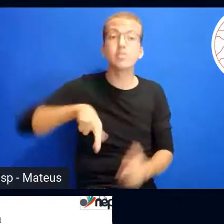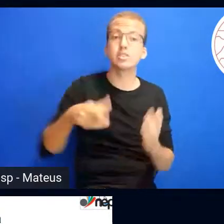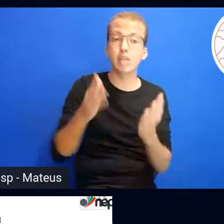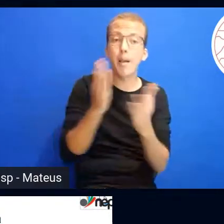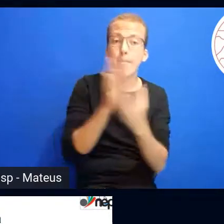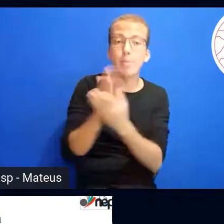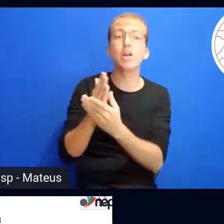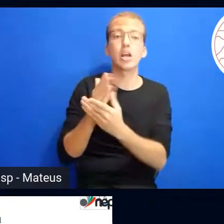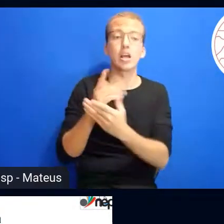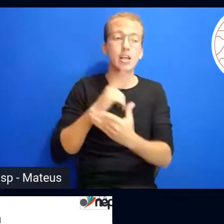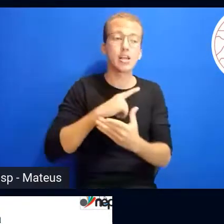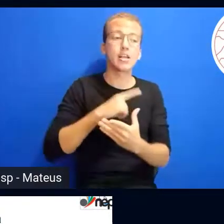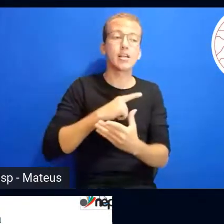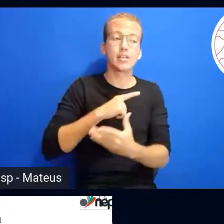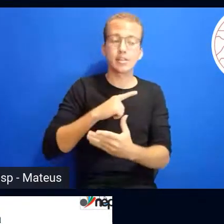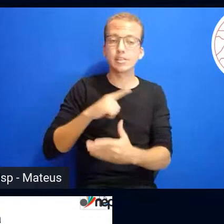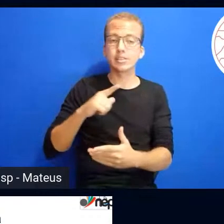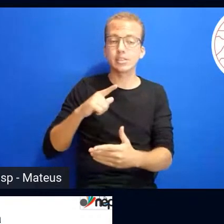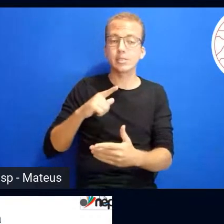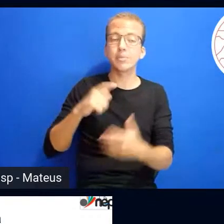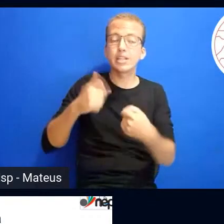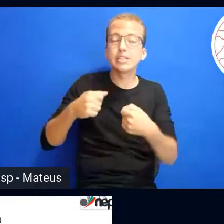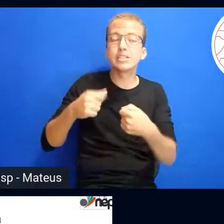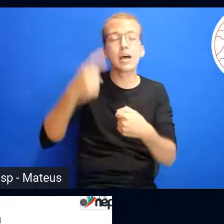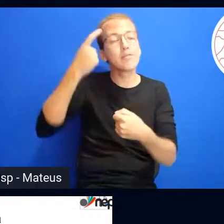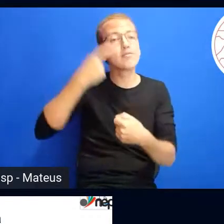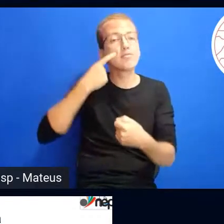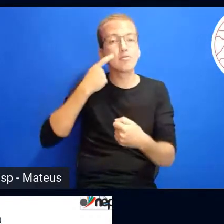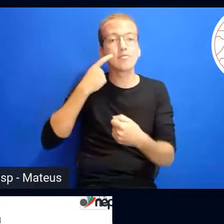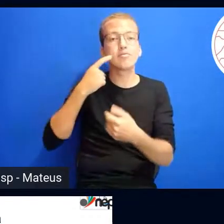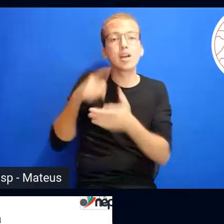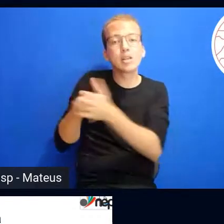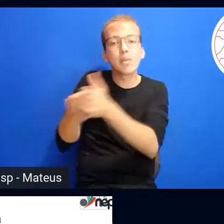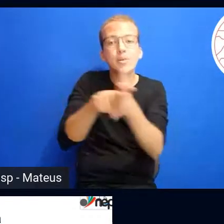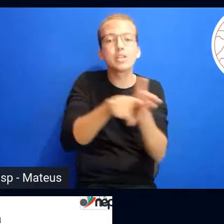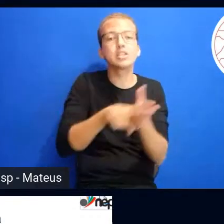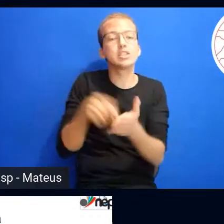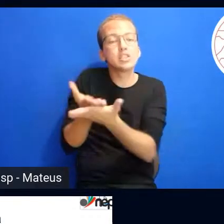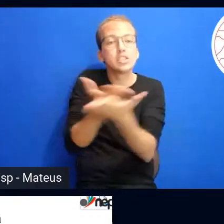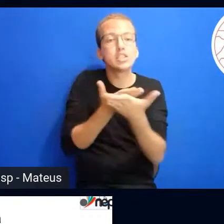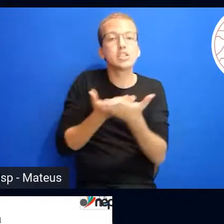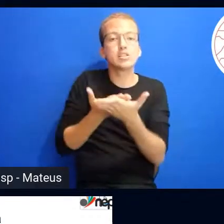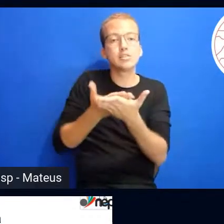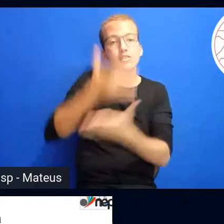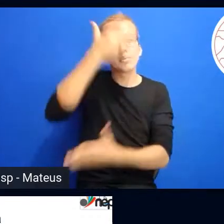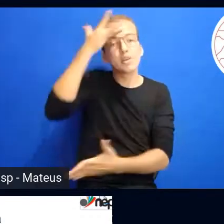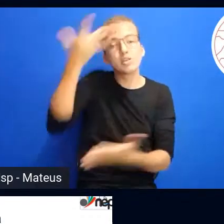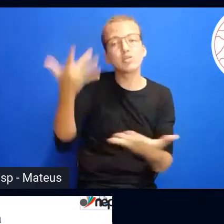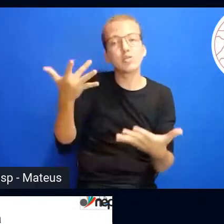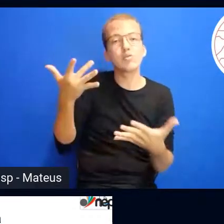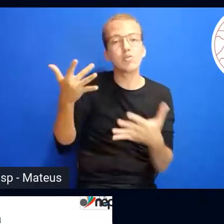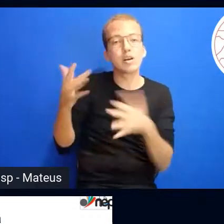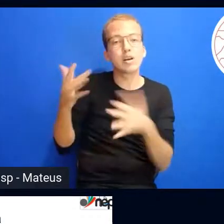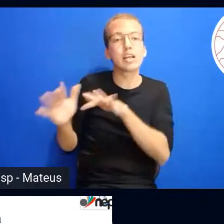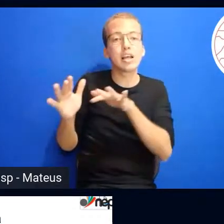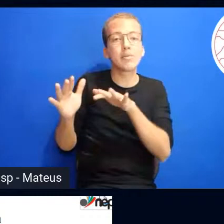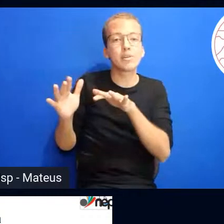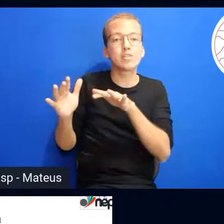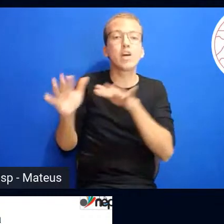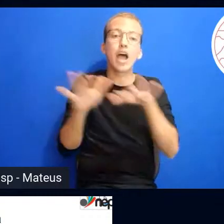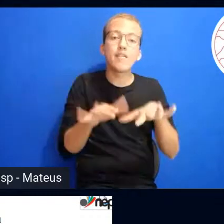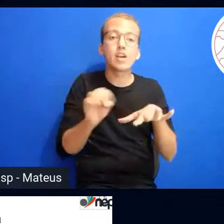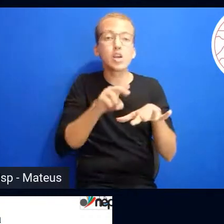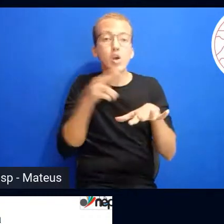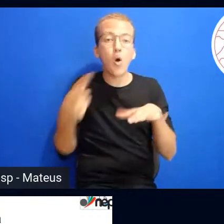de estudos que versam sobre a inclusão de pessoas refugiadas ou em situação de migração, bem como